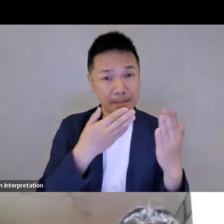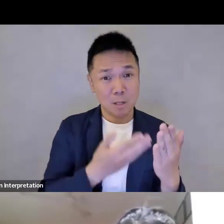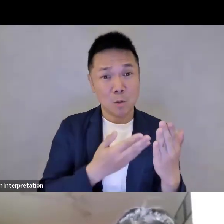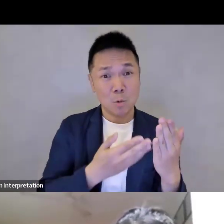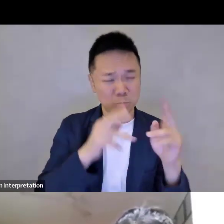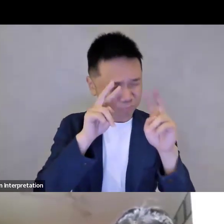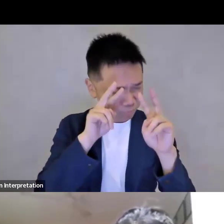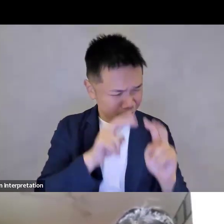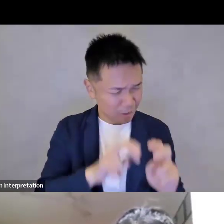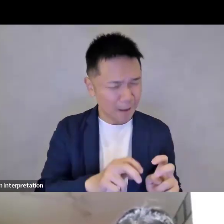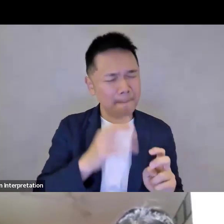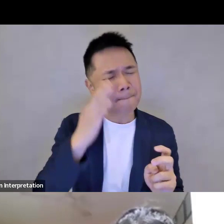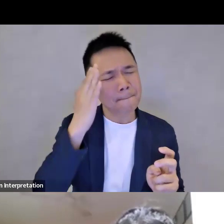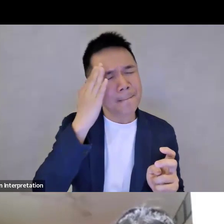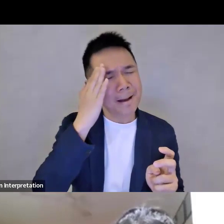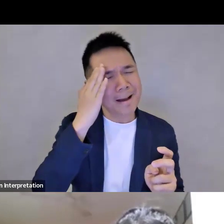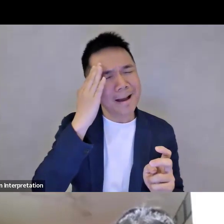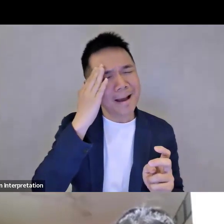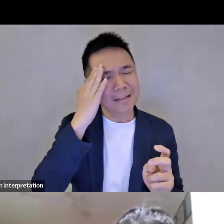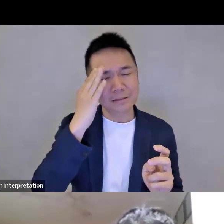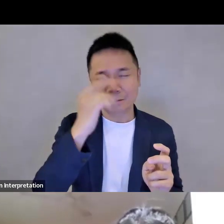纪念品，